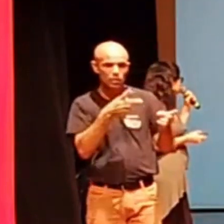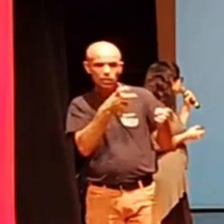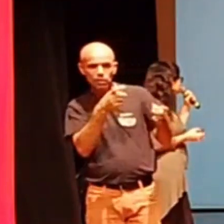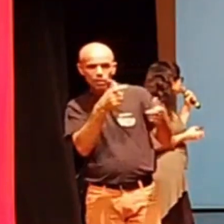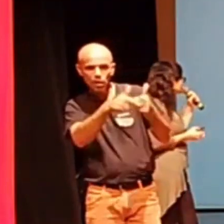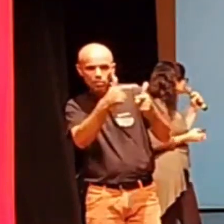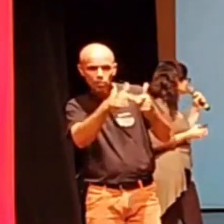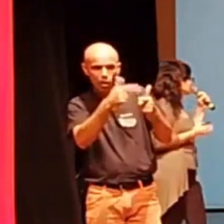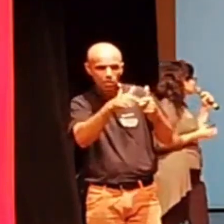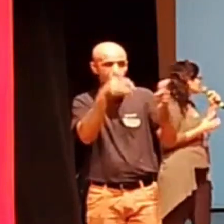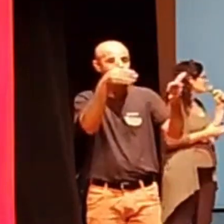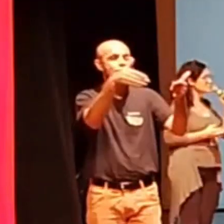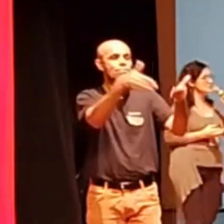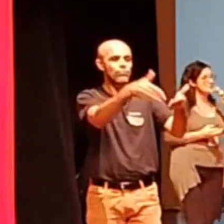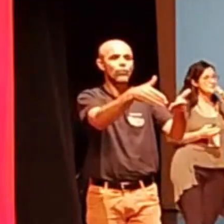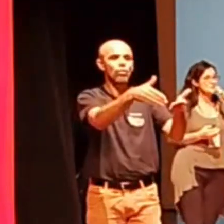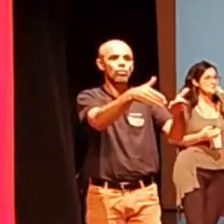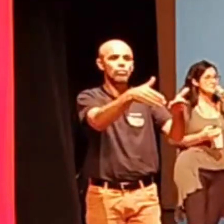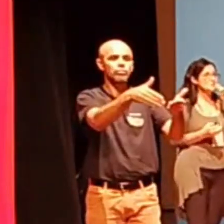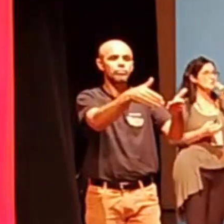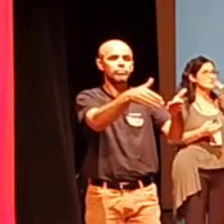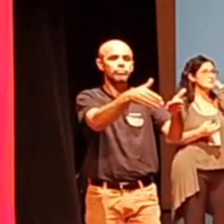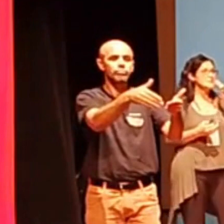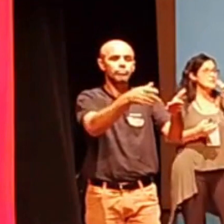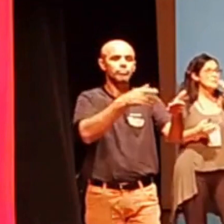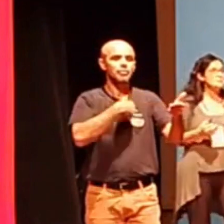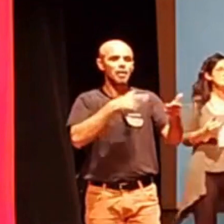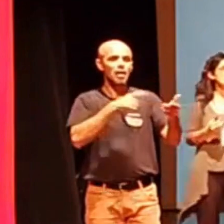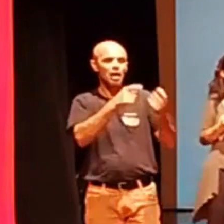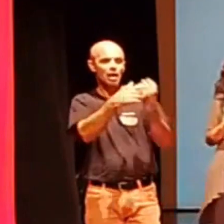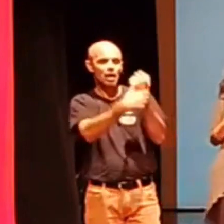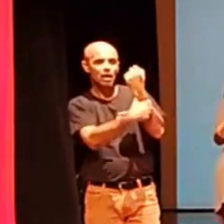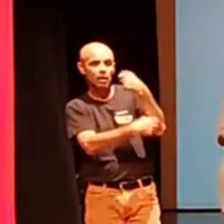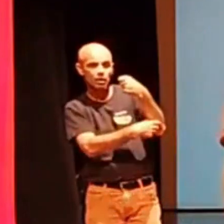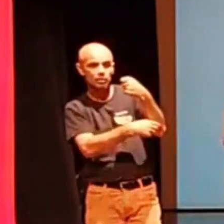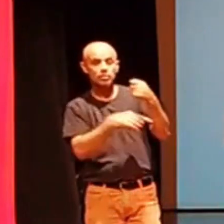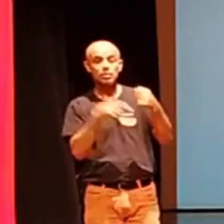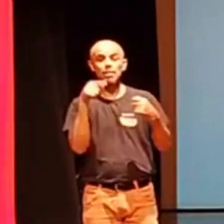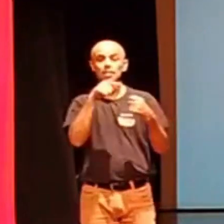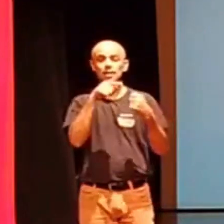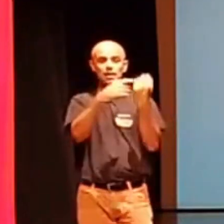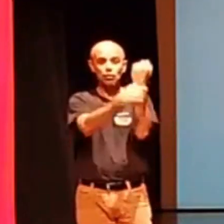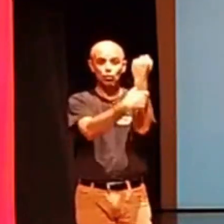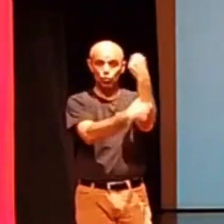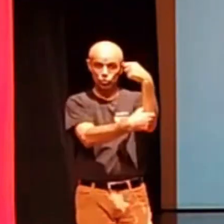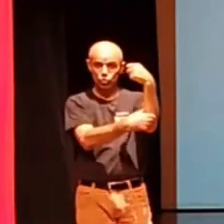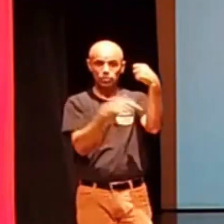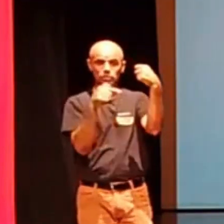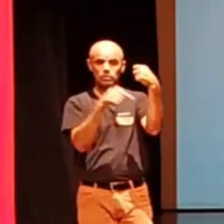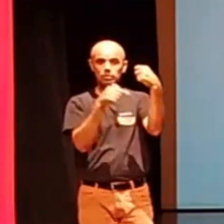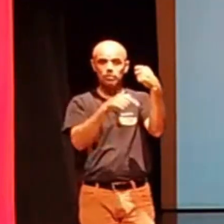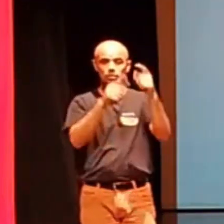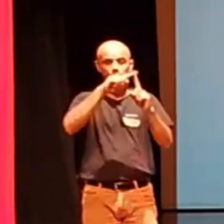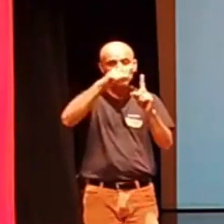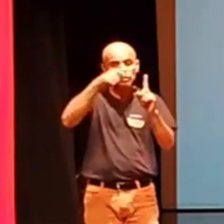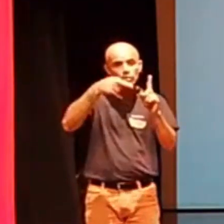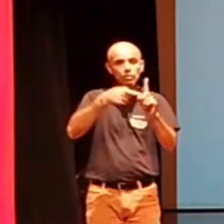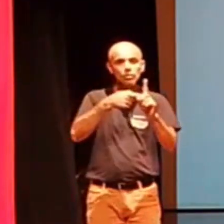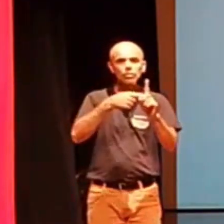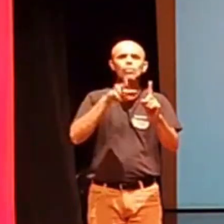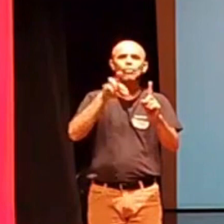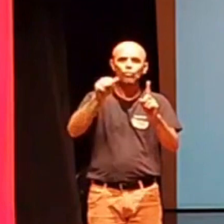problemas específicos diretamente relacionados à escoliose. Ou seja, a escoliose, na gestação, ela vai